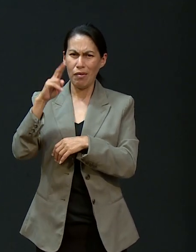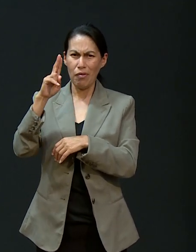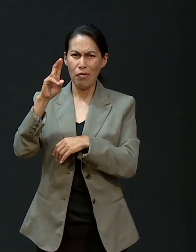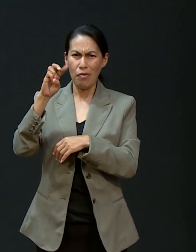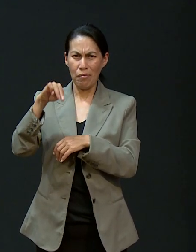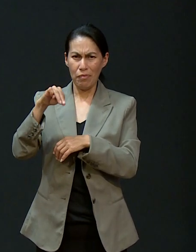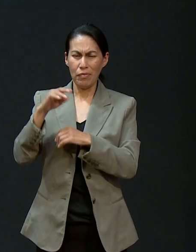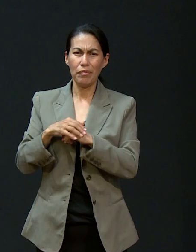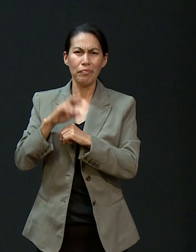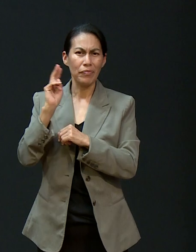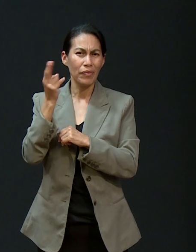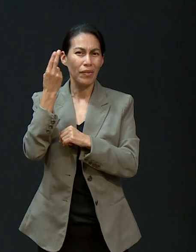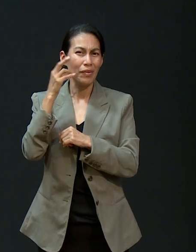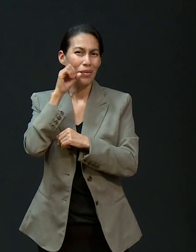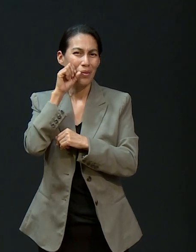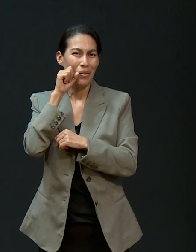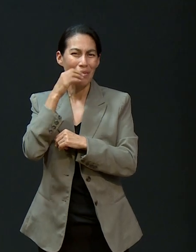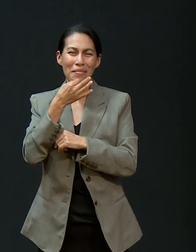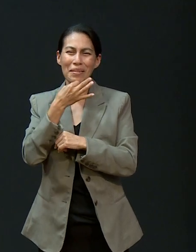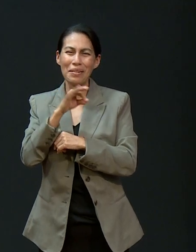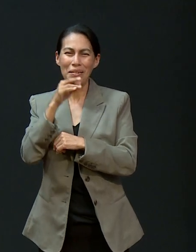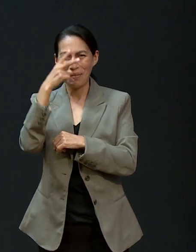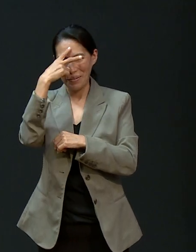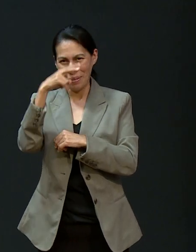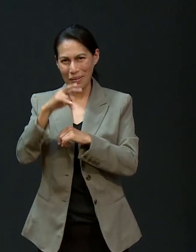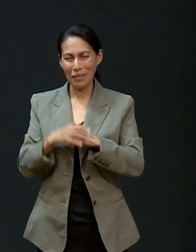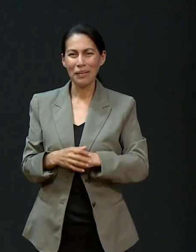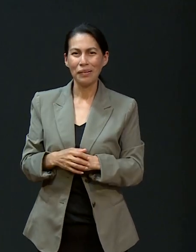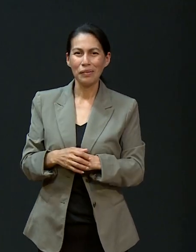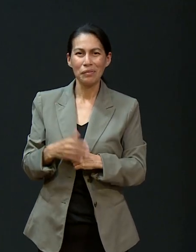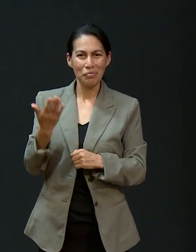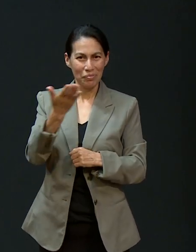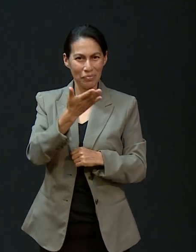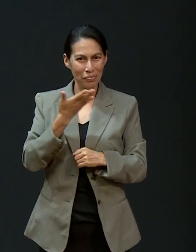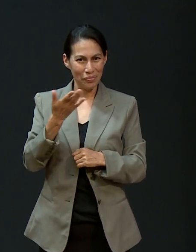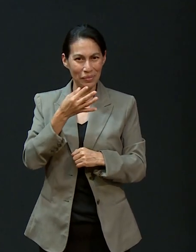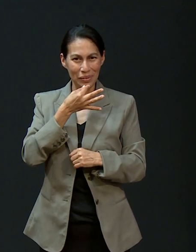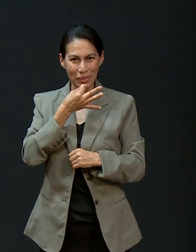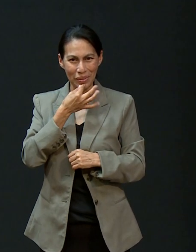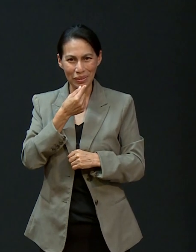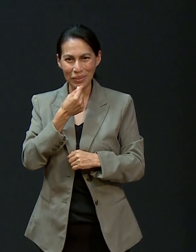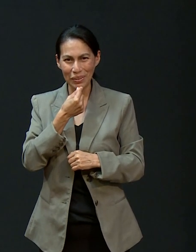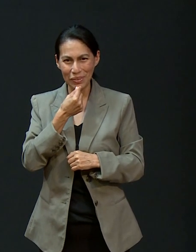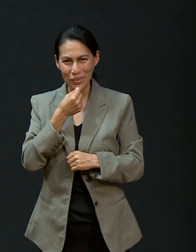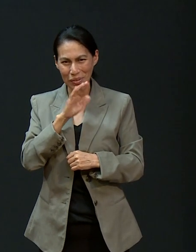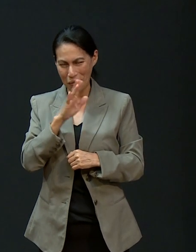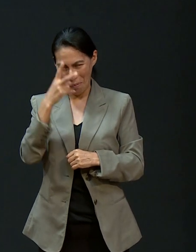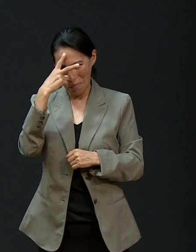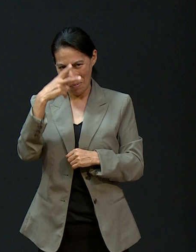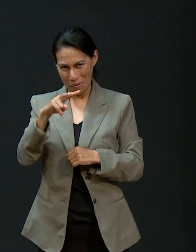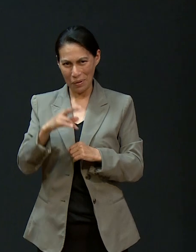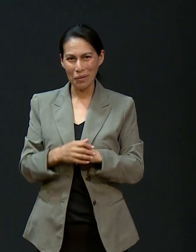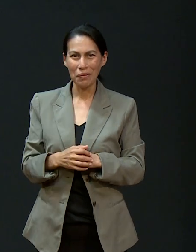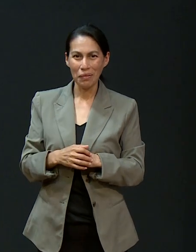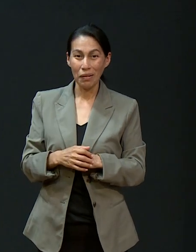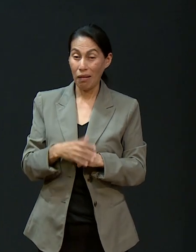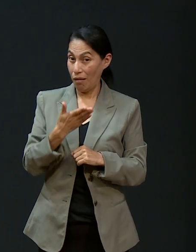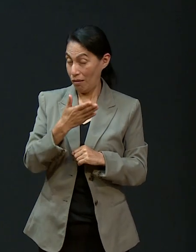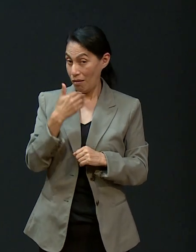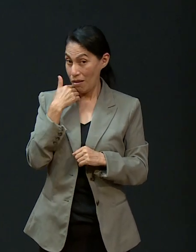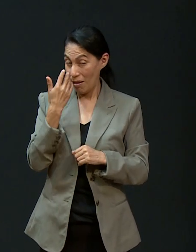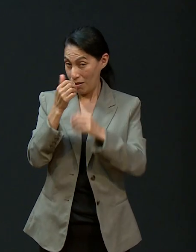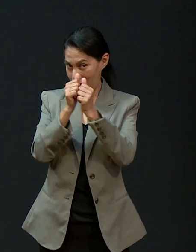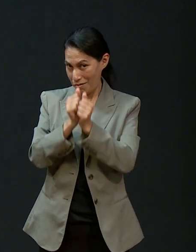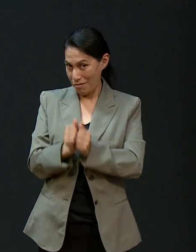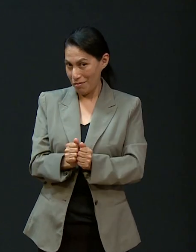ahí estamos aquí en la UEMI, en una fiesta mexicana, ¿no? Y los niños ya son mexicanos. Ya, es verdad.